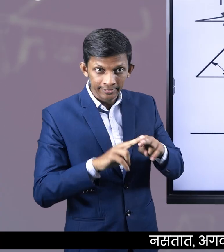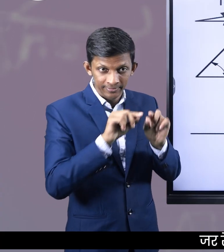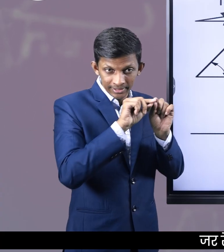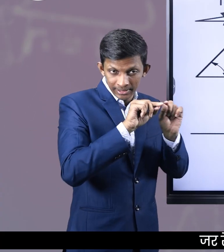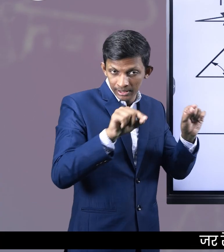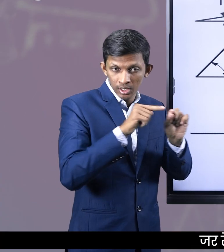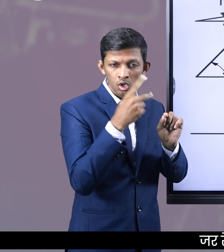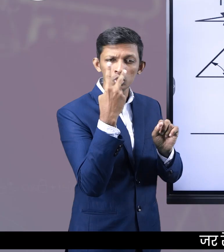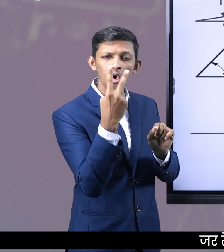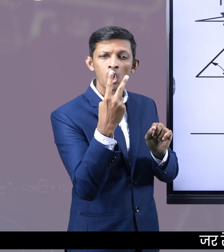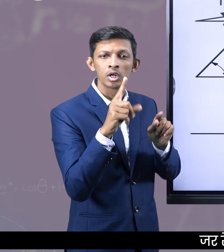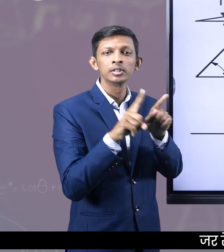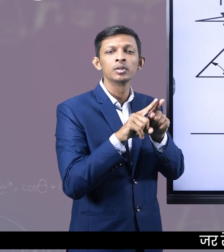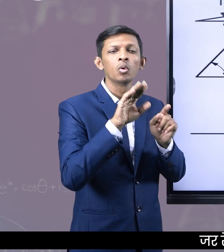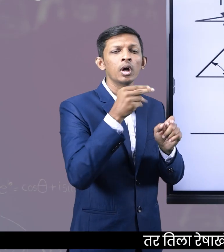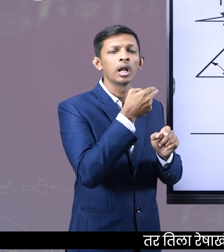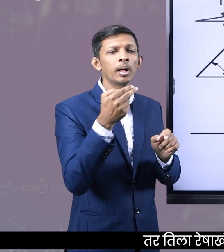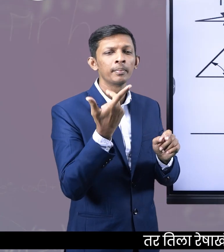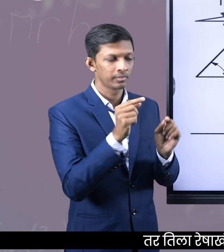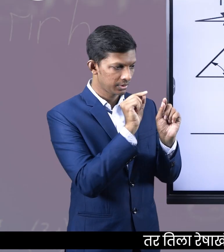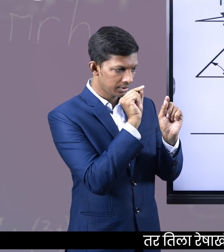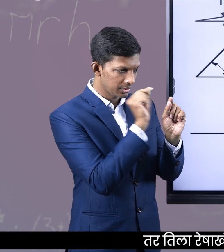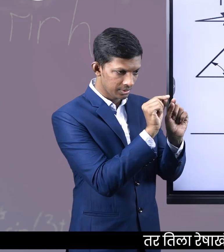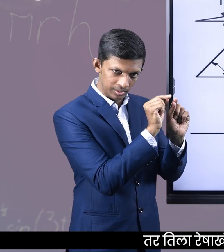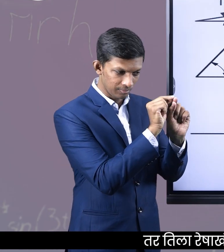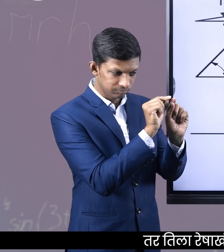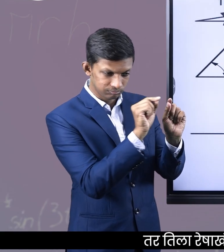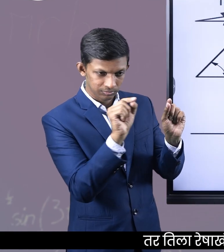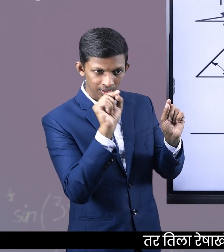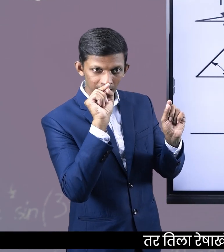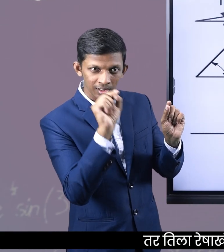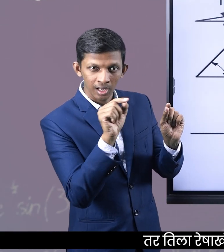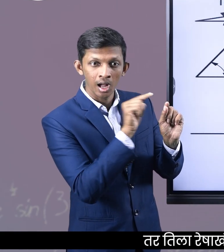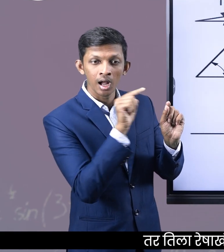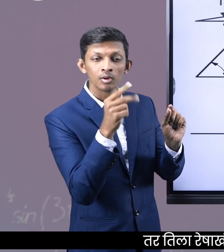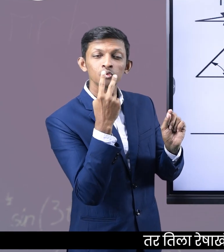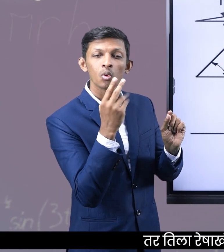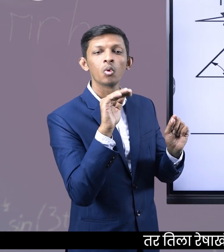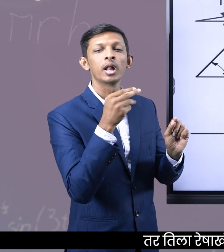जर रेषेला 2 टोक असतील तर तिला रेषाखंड म्हणतात, दोरीची तुकड्यासारखे.